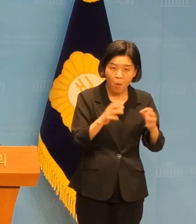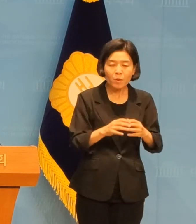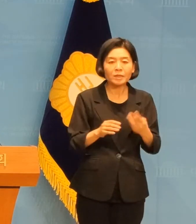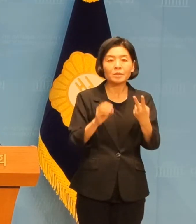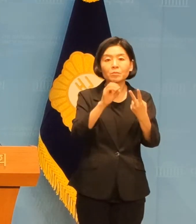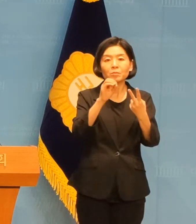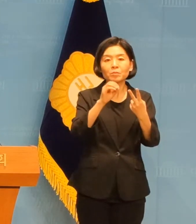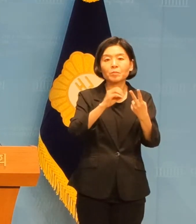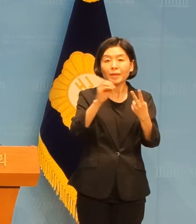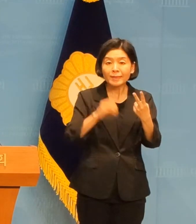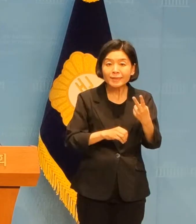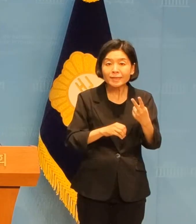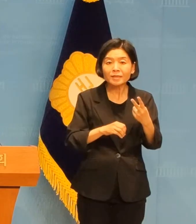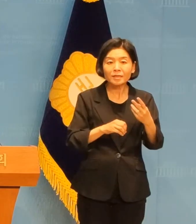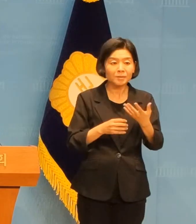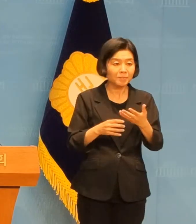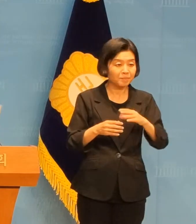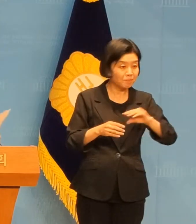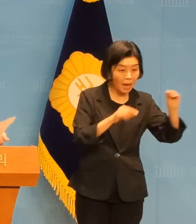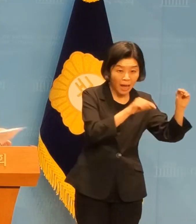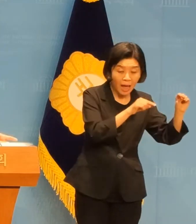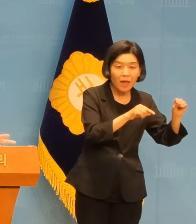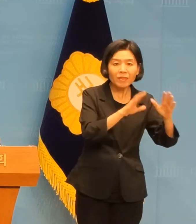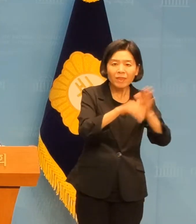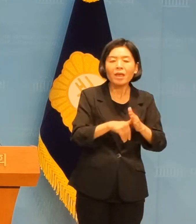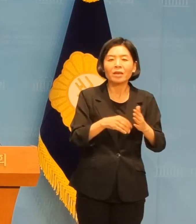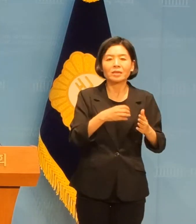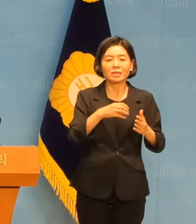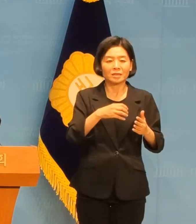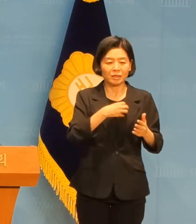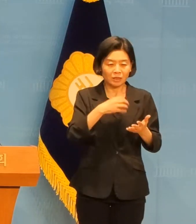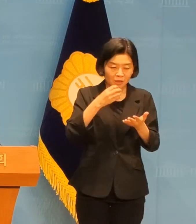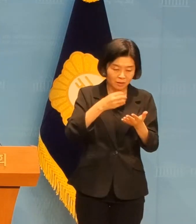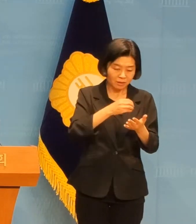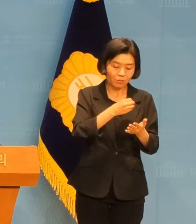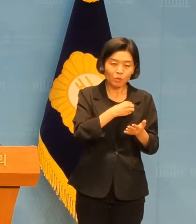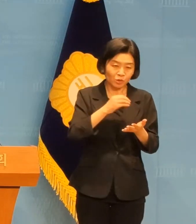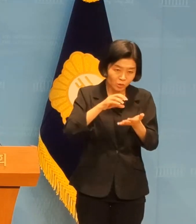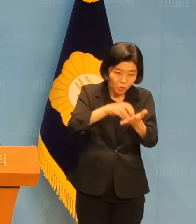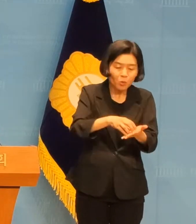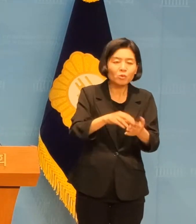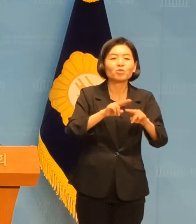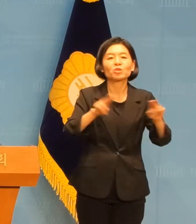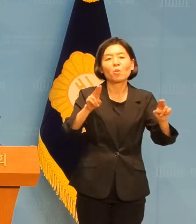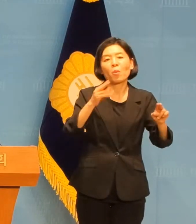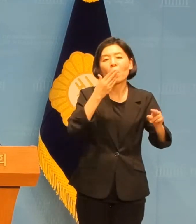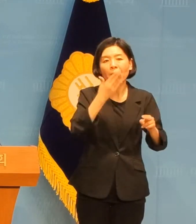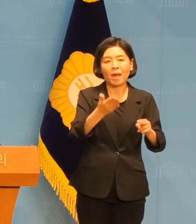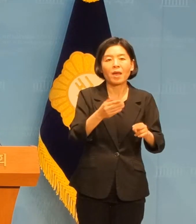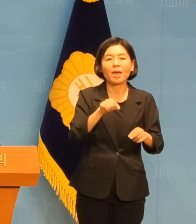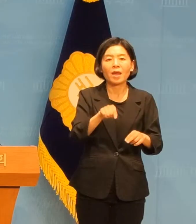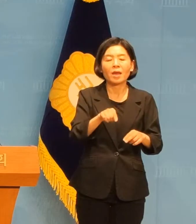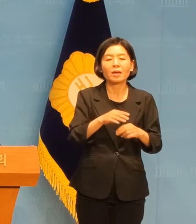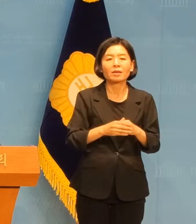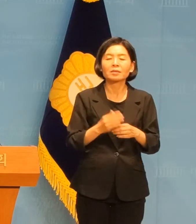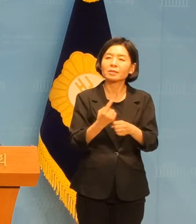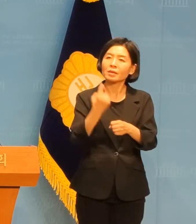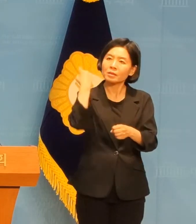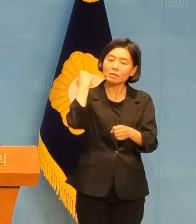무리를 이탈해야 그제서야 등록 취소에 제재를 받습니다. 작년 한